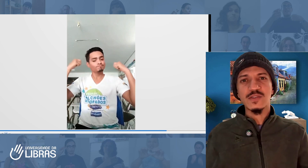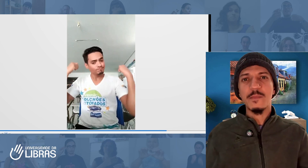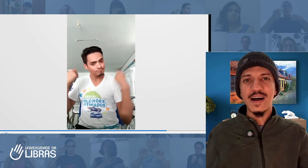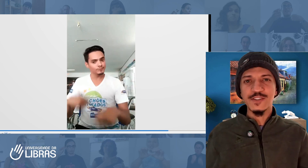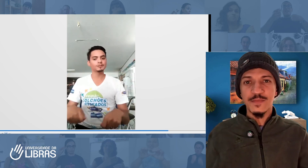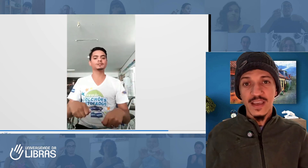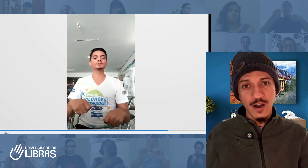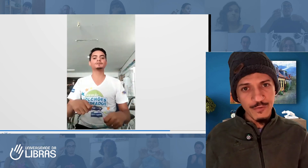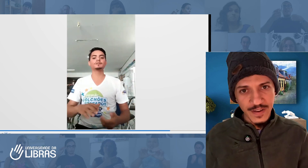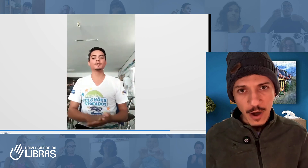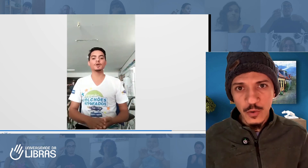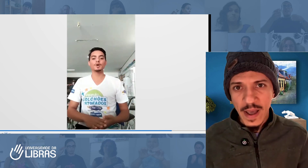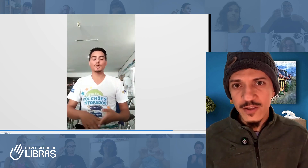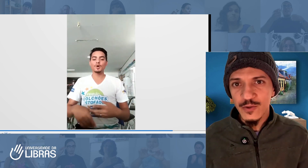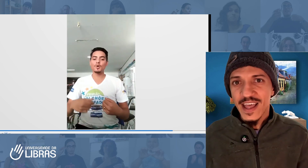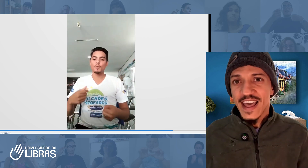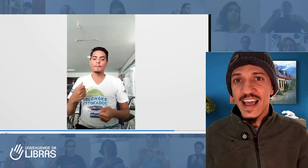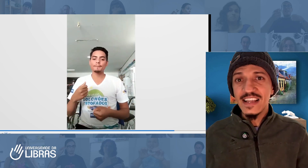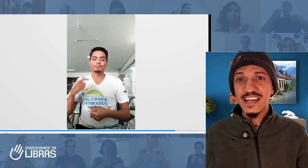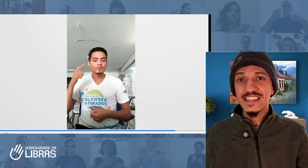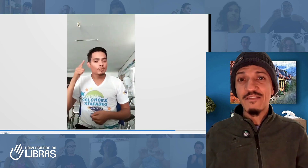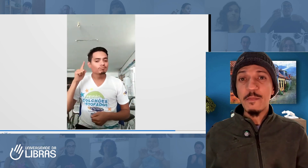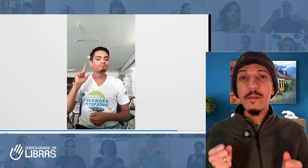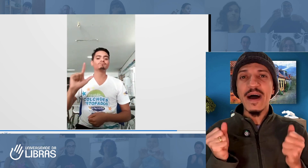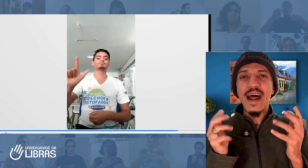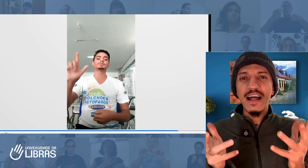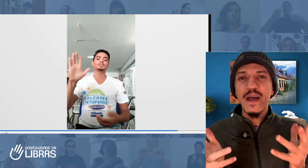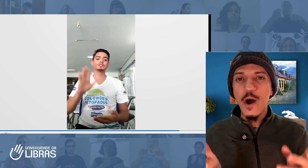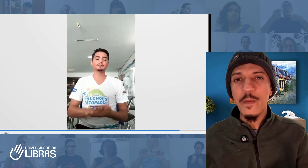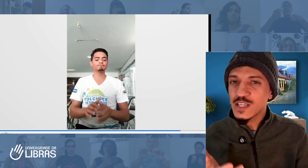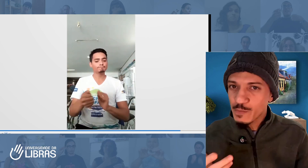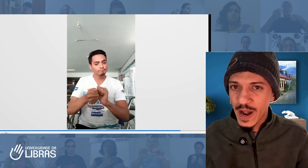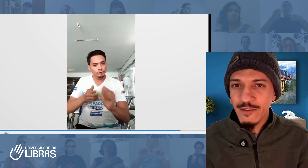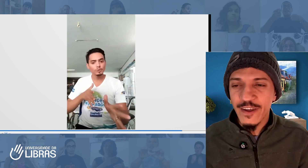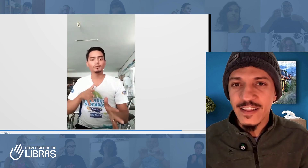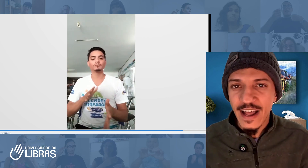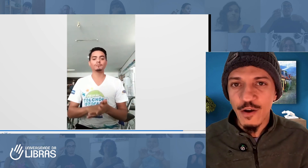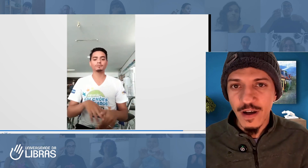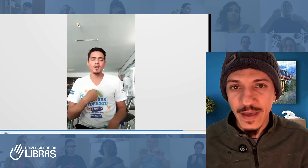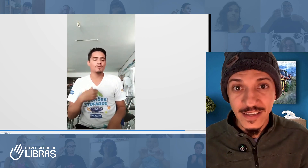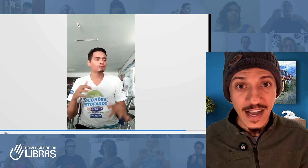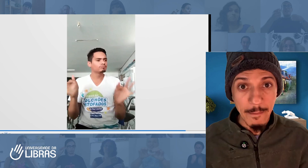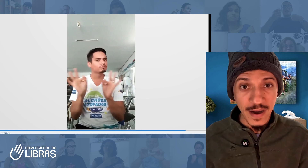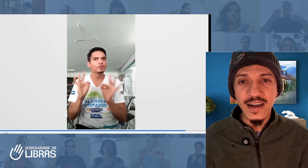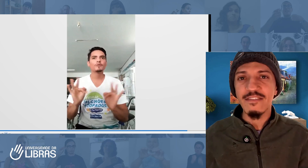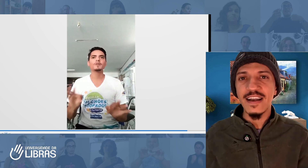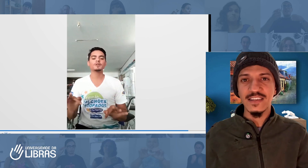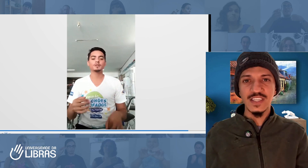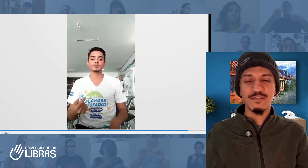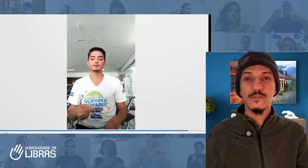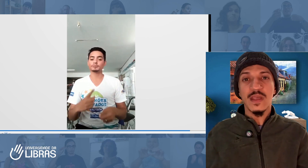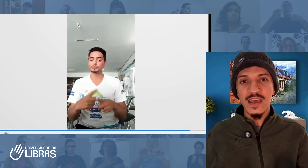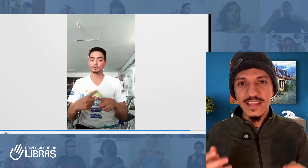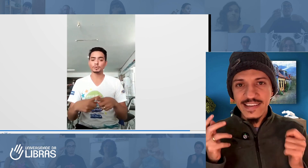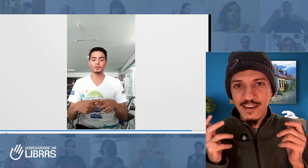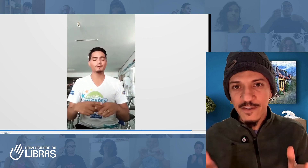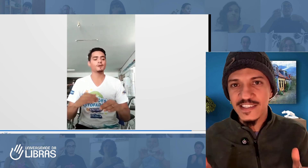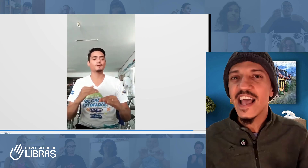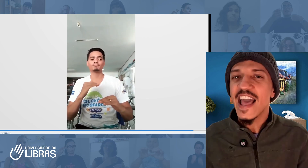passo e ao final do método ele já estava preparado realmente para enfrentar novamente a banca avaliativa e dessa vez ele